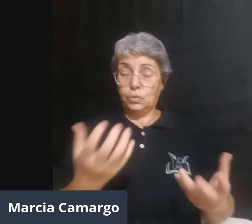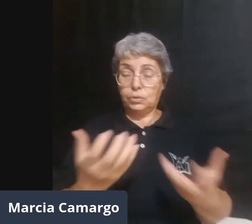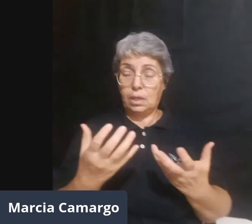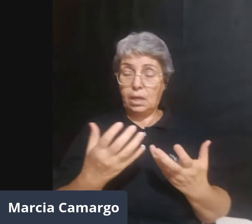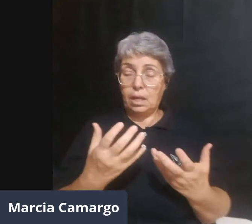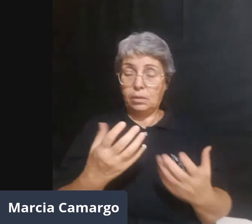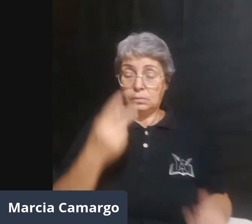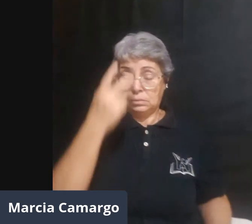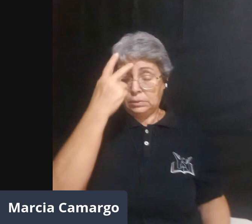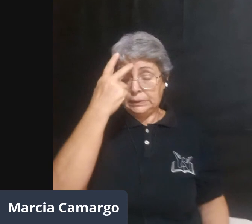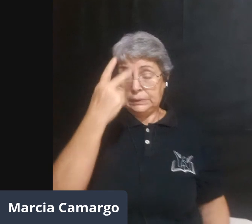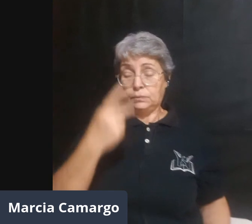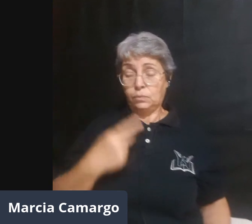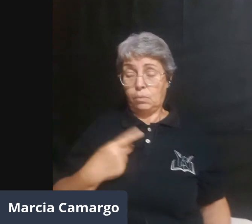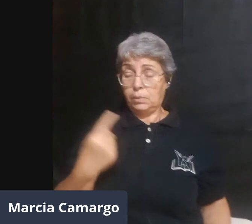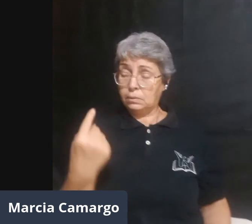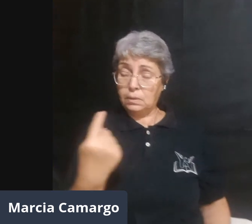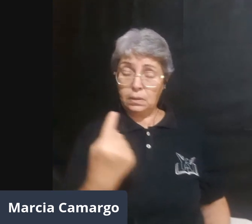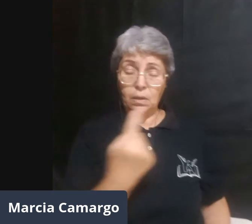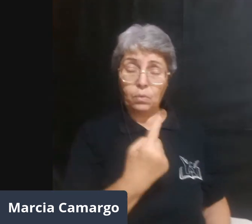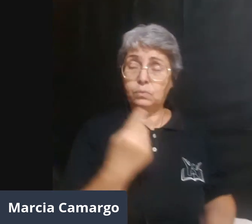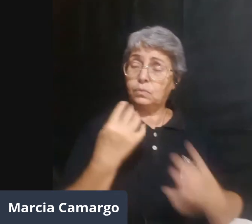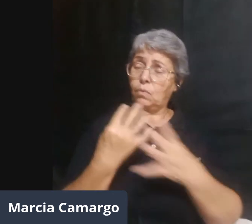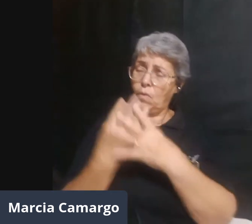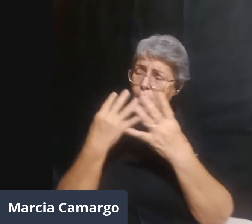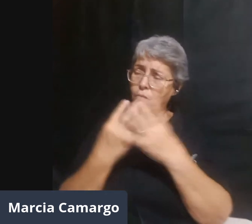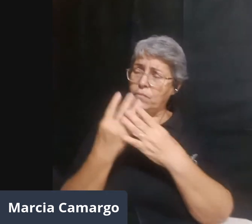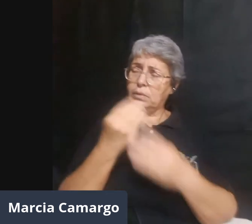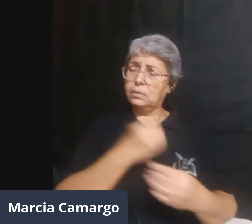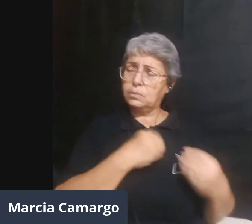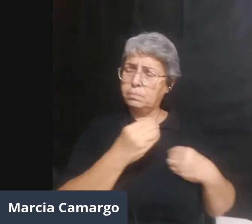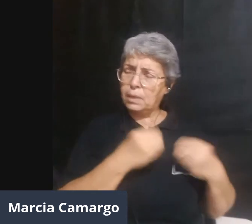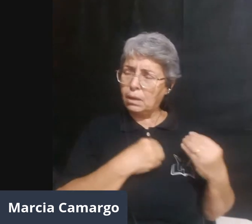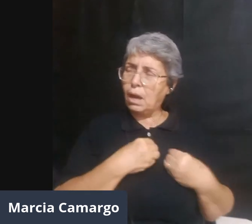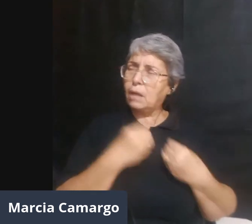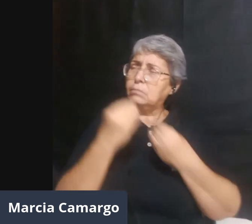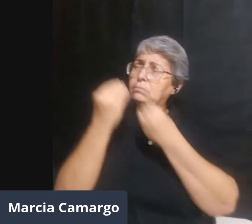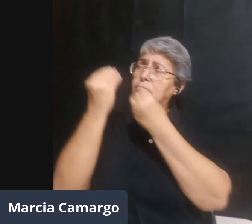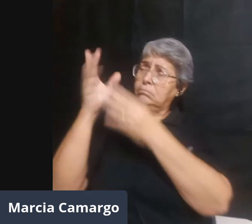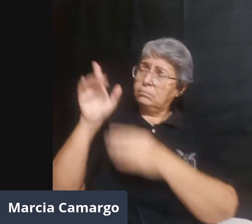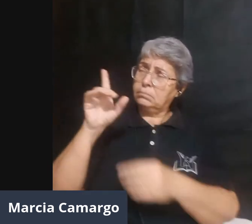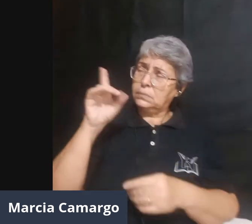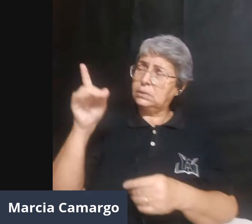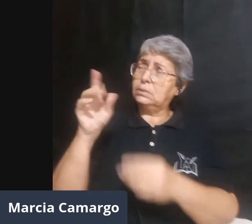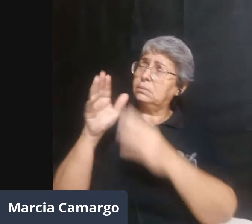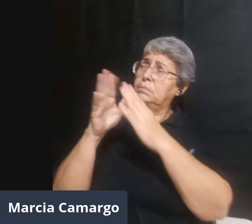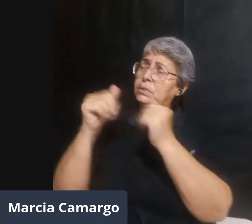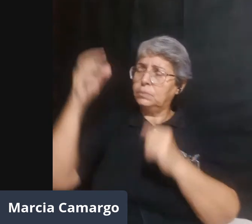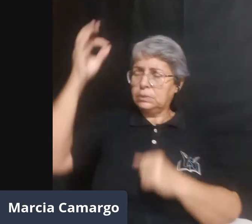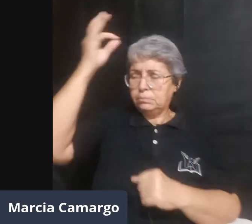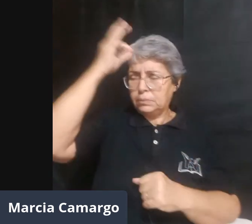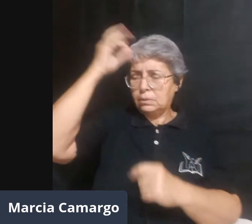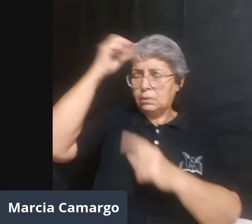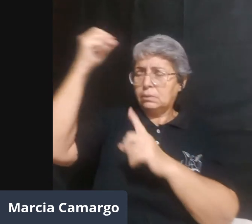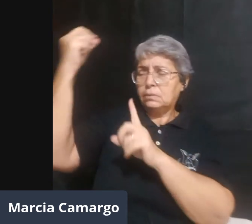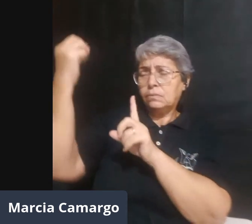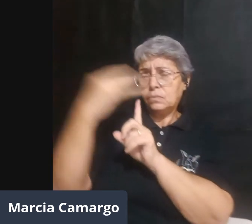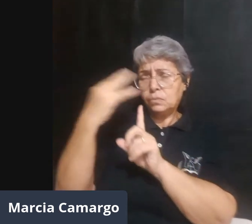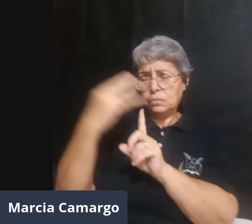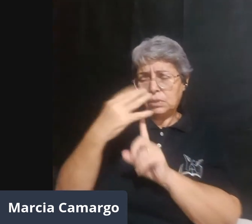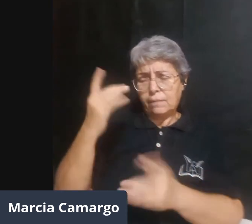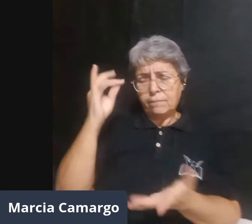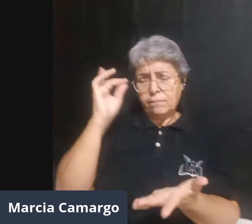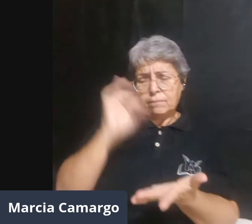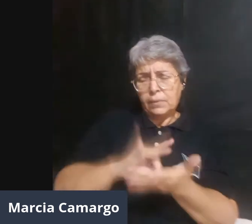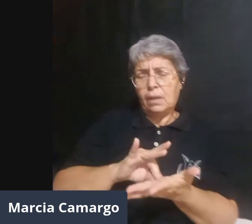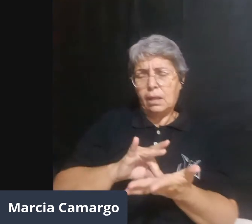nosso pecado. Queremos pedir que o Teu Espírito Santo nos influencie a termos arrependimento